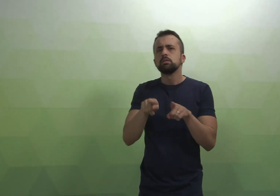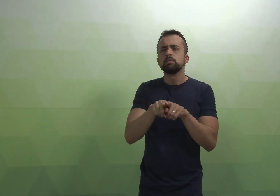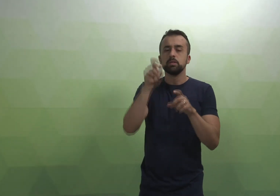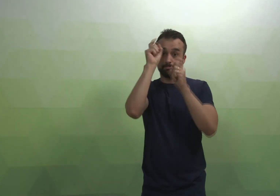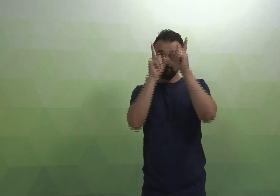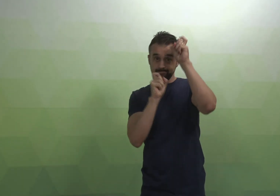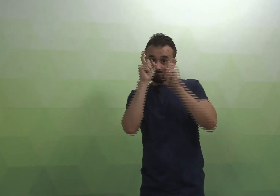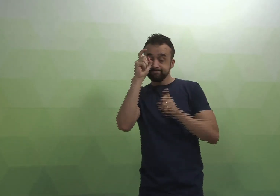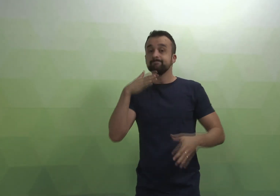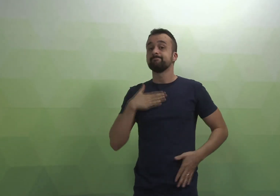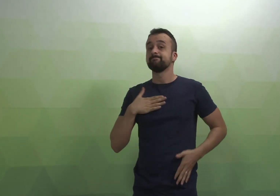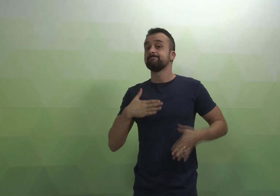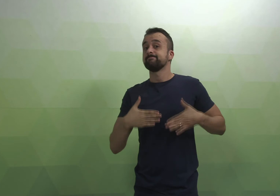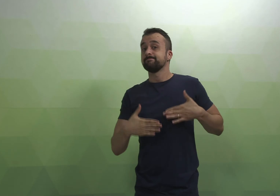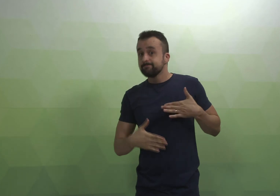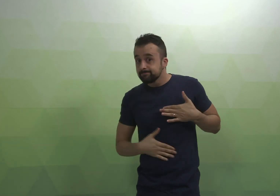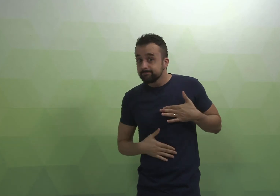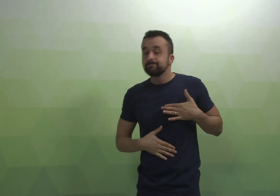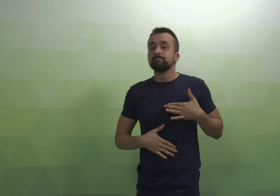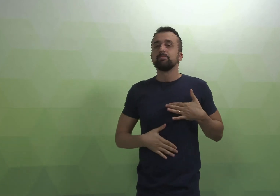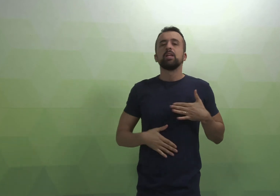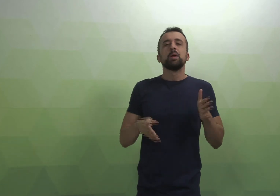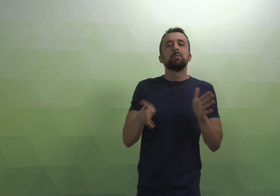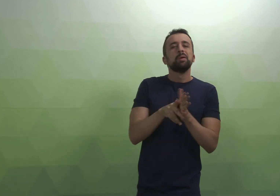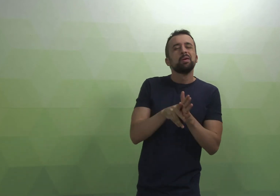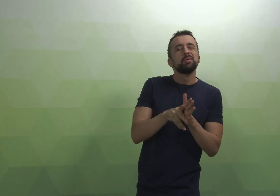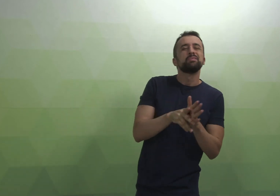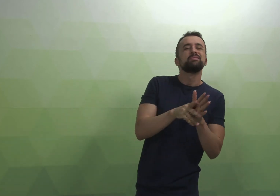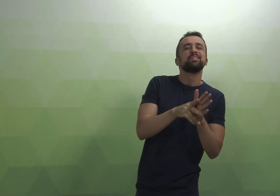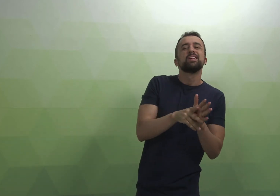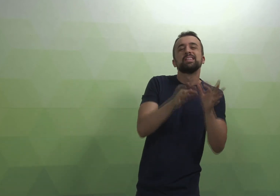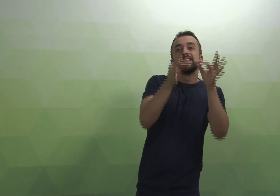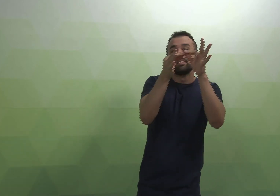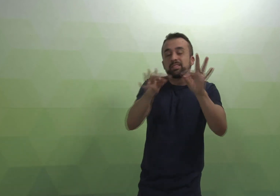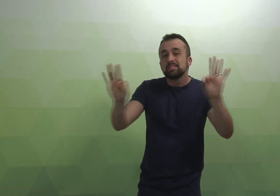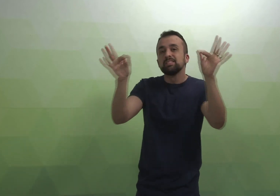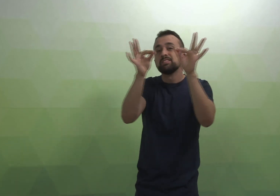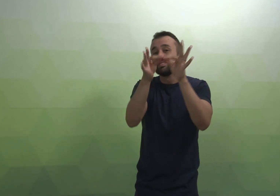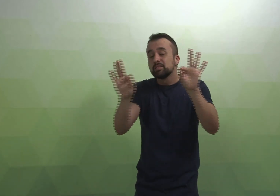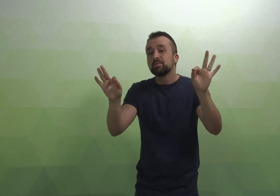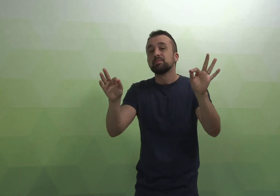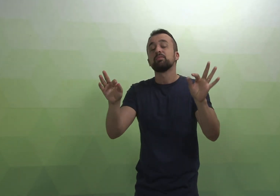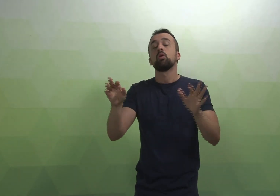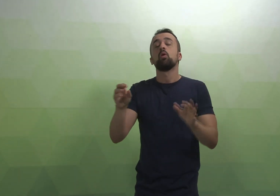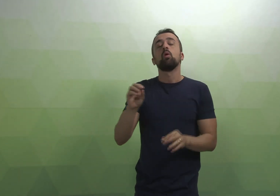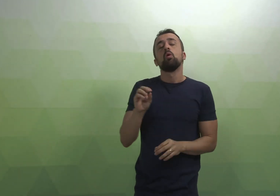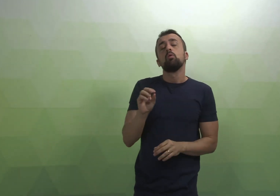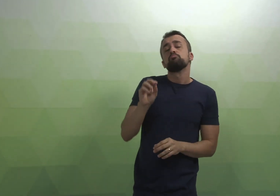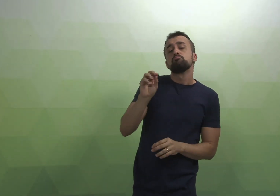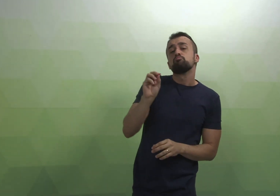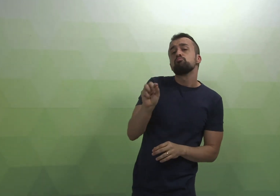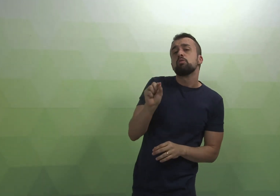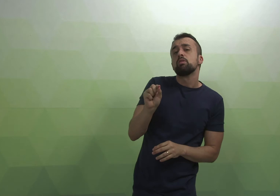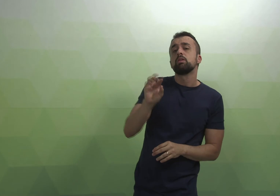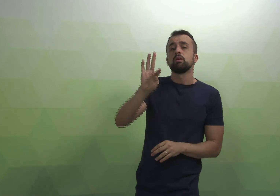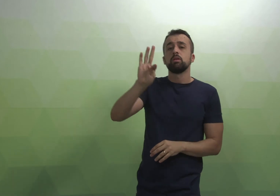Um outro caso que acontece com as expressões faciais e corporais são construções